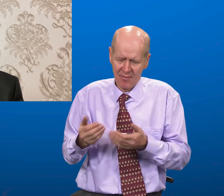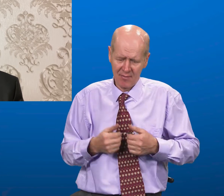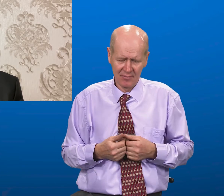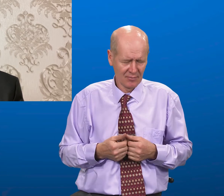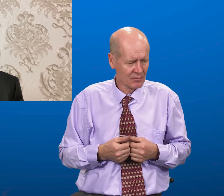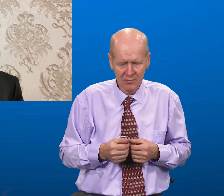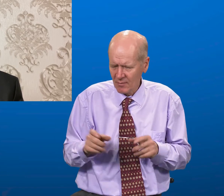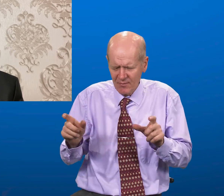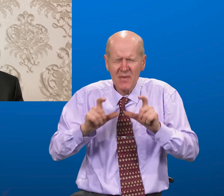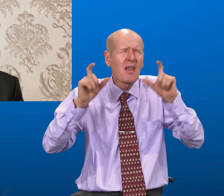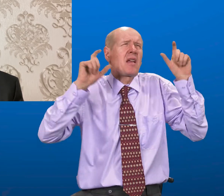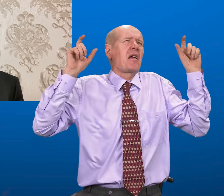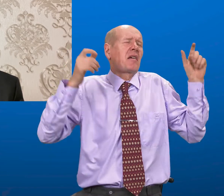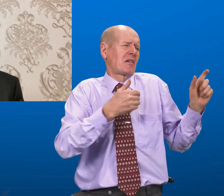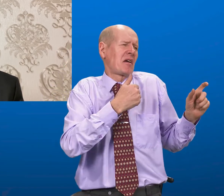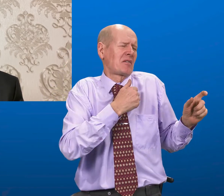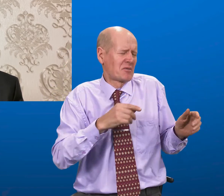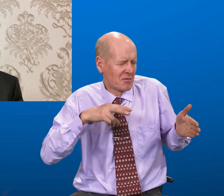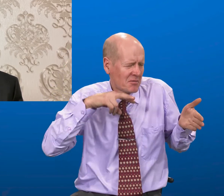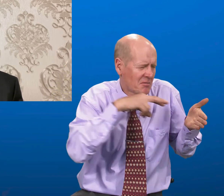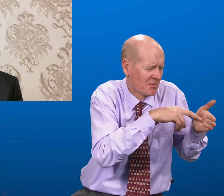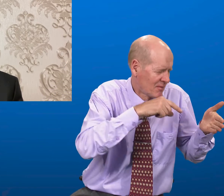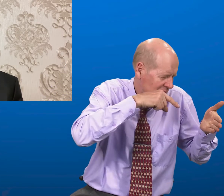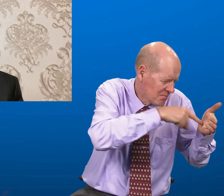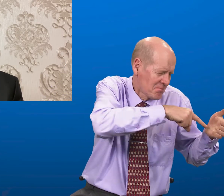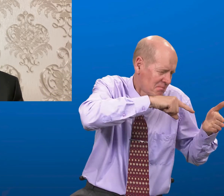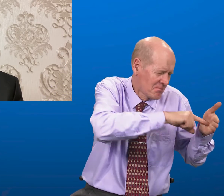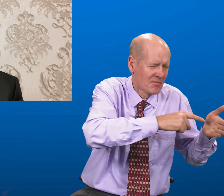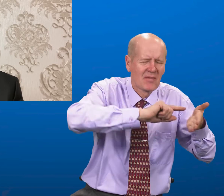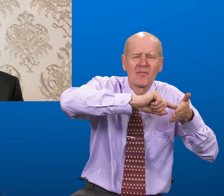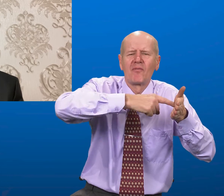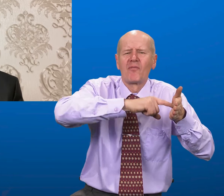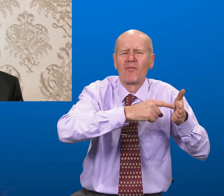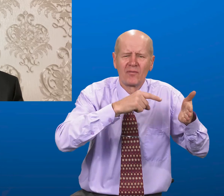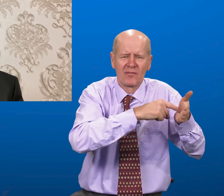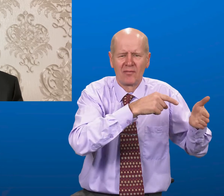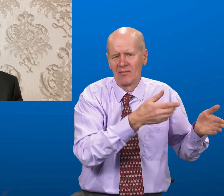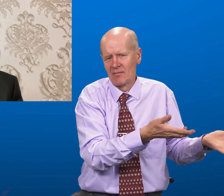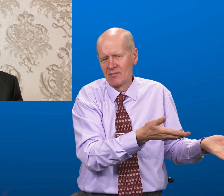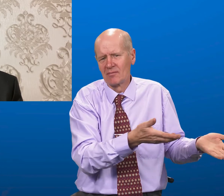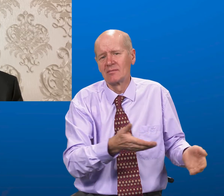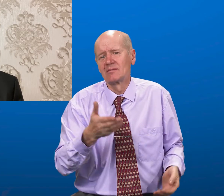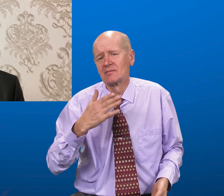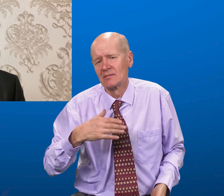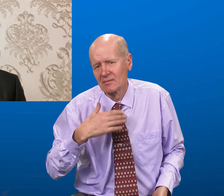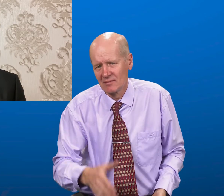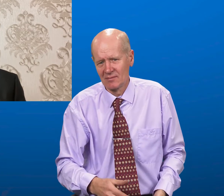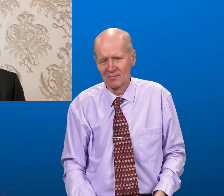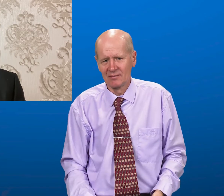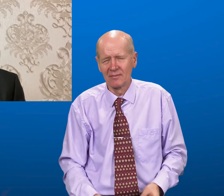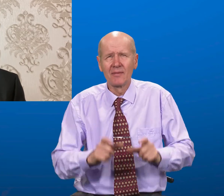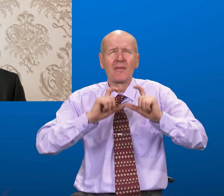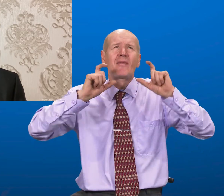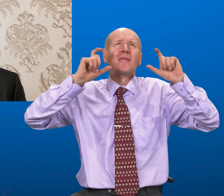мы сегодня не живем 200, 300, 400 лет или 800,